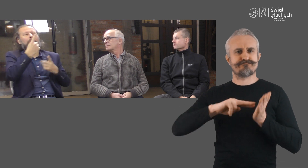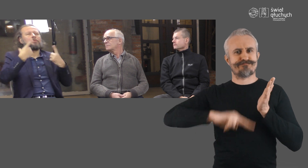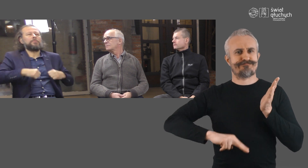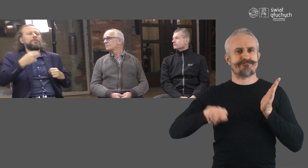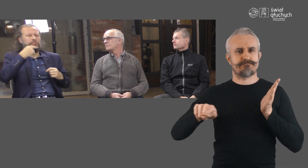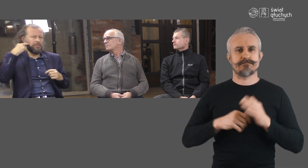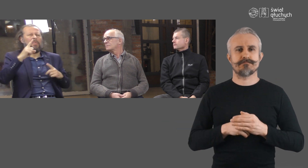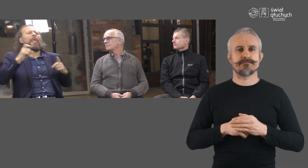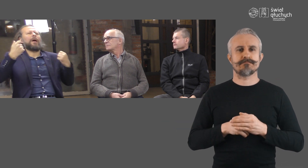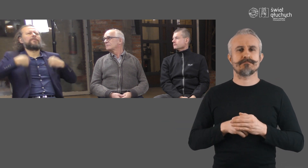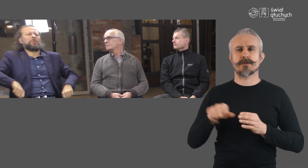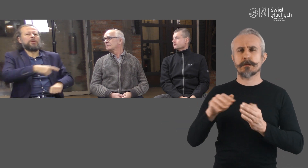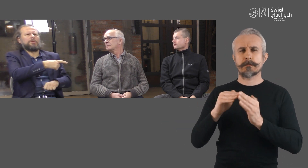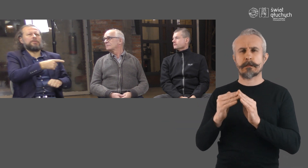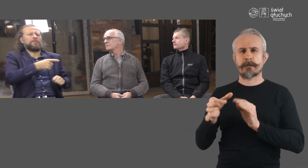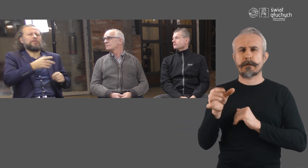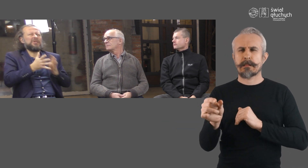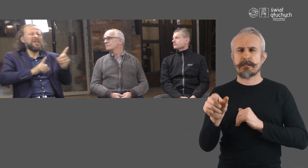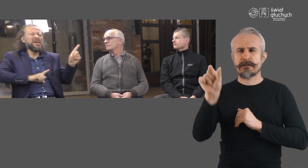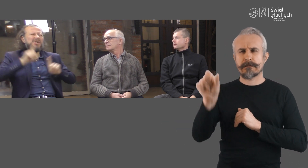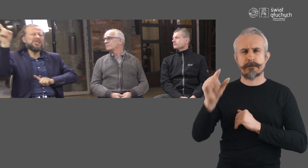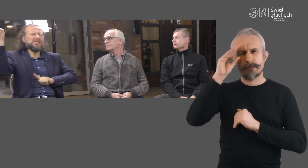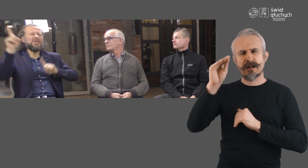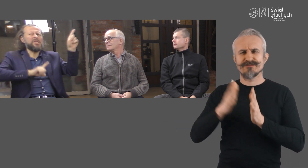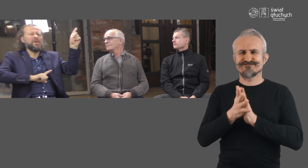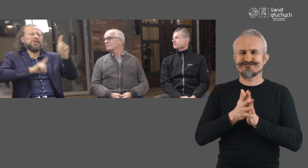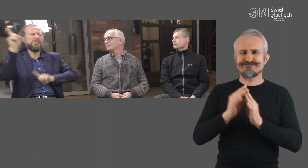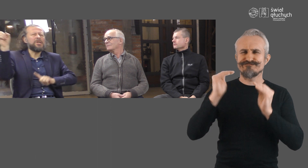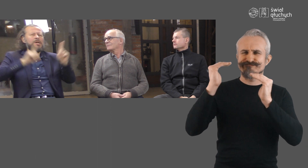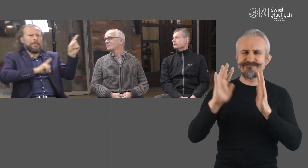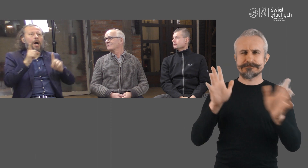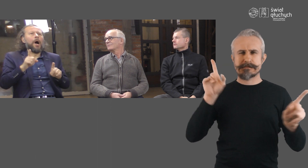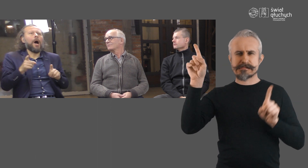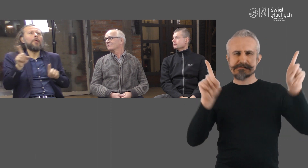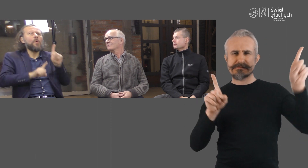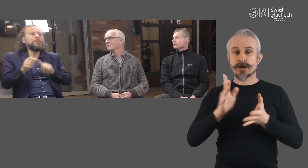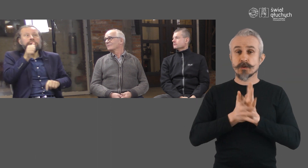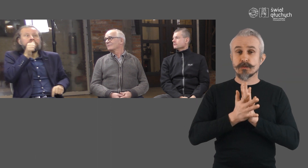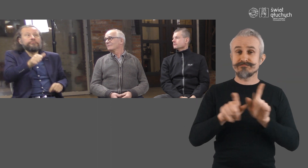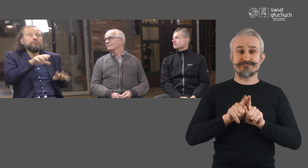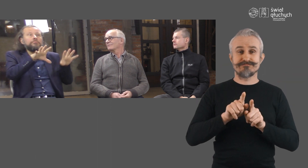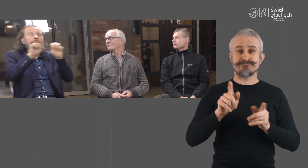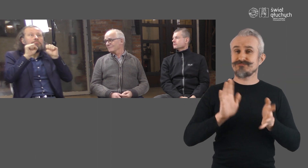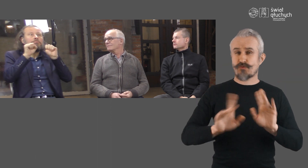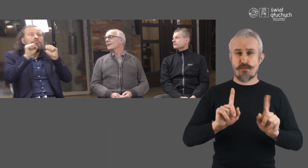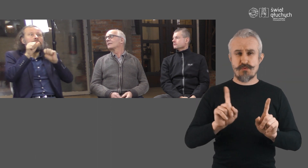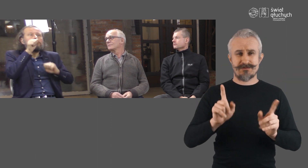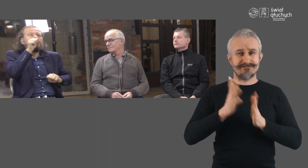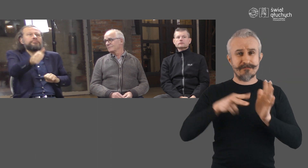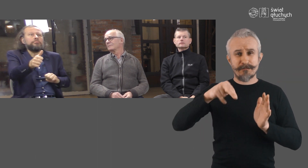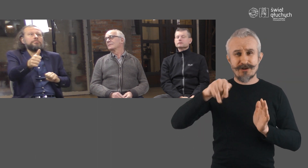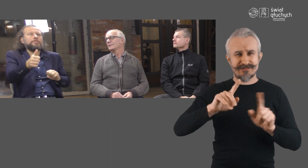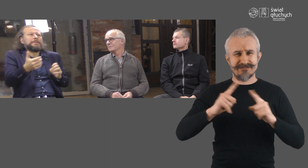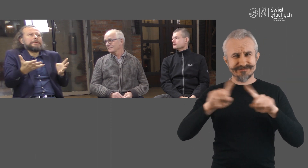tłumacz przysięgły i jedna osoba głucha ze wsi. Naprawdę tłumacz